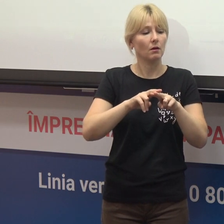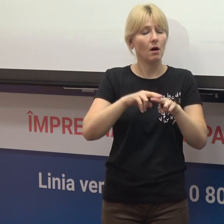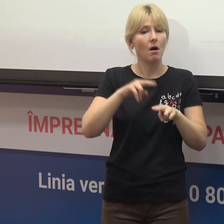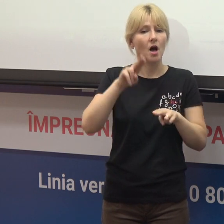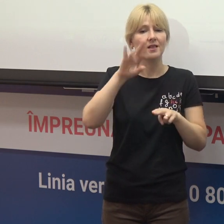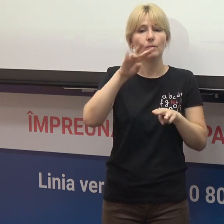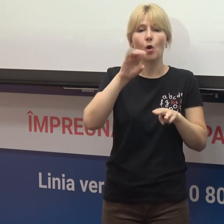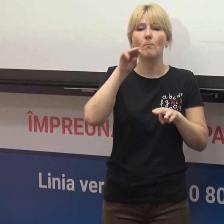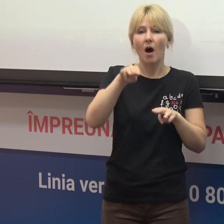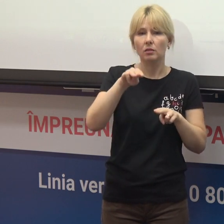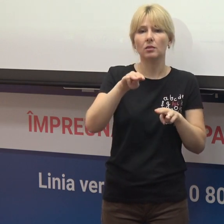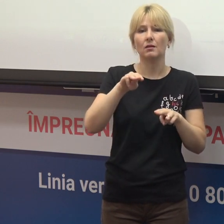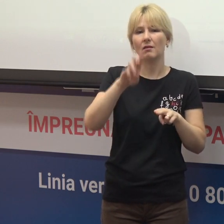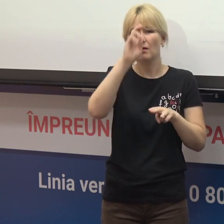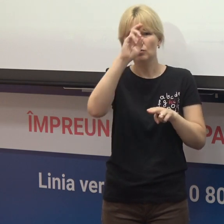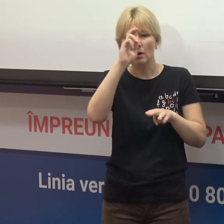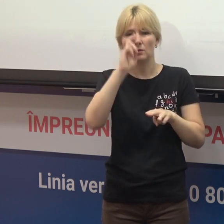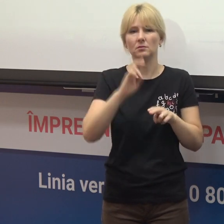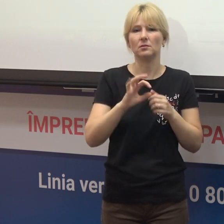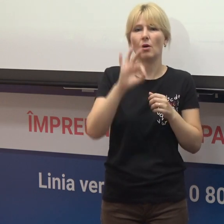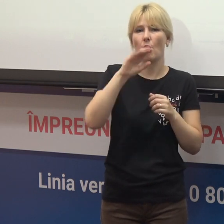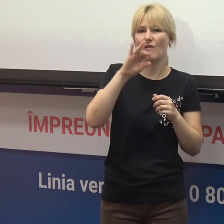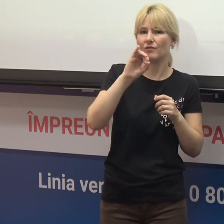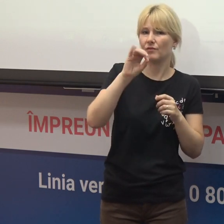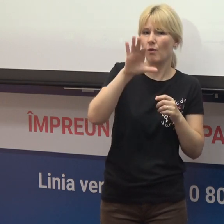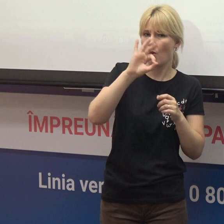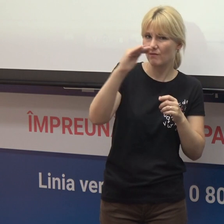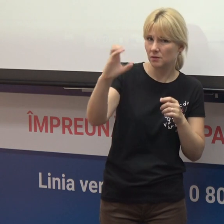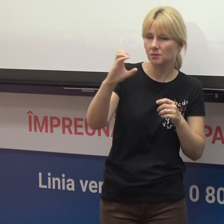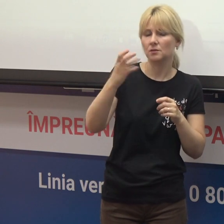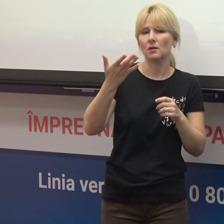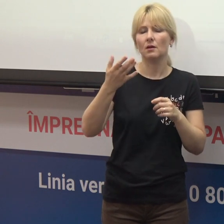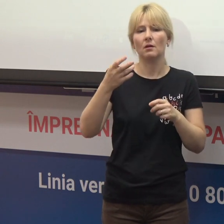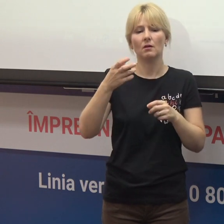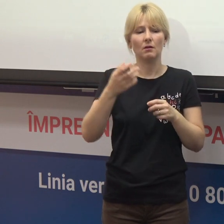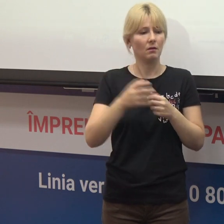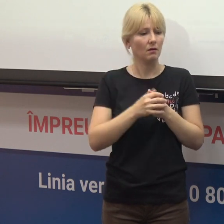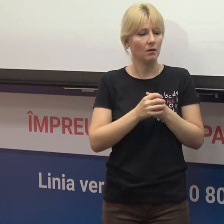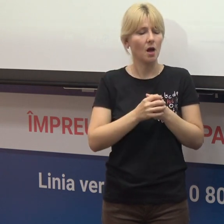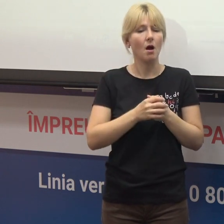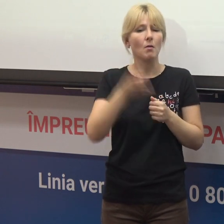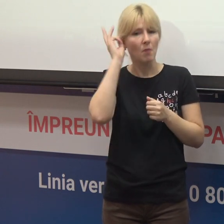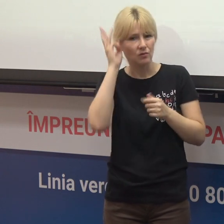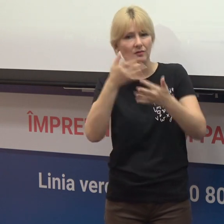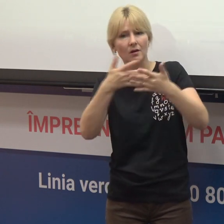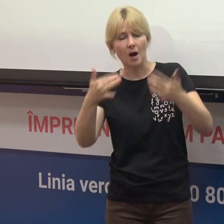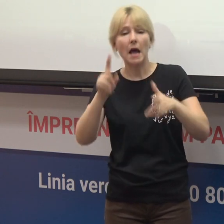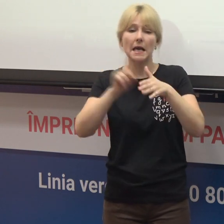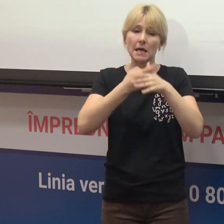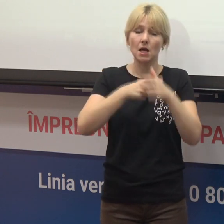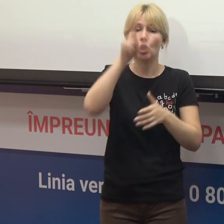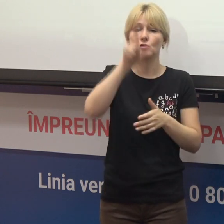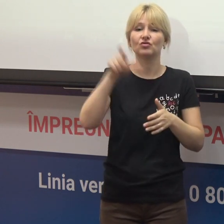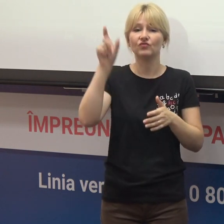oficiale și speciale și alte similare acestora. Deci, persoanele în tranzit, care nu